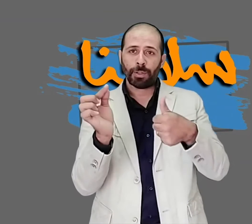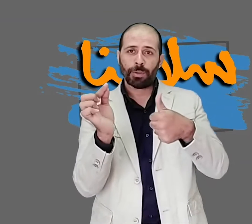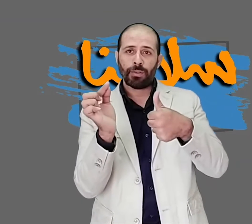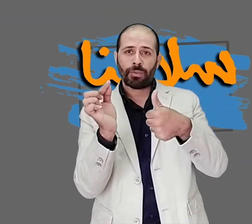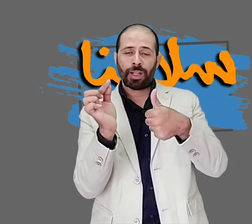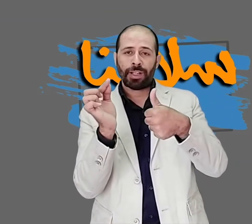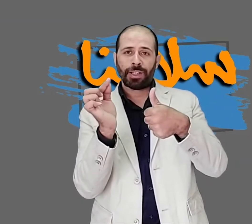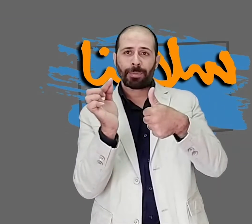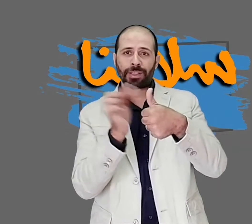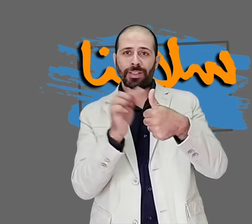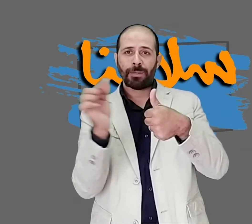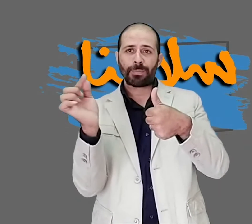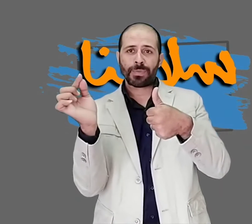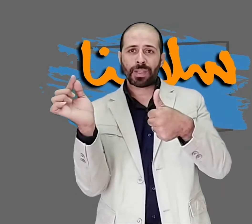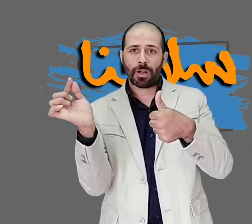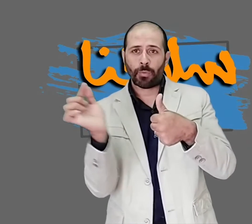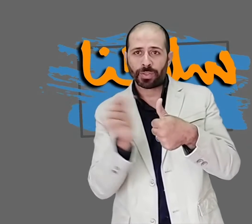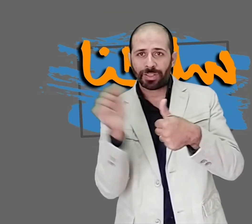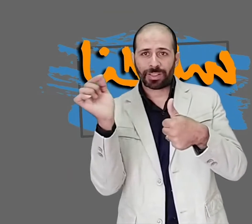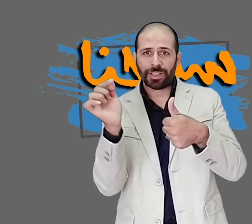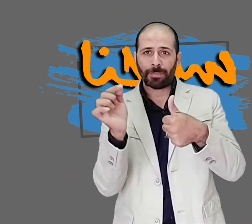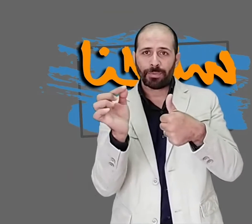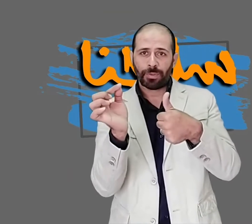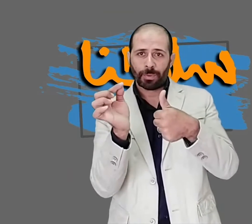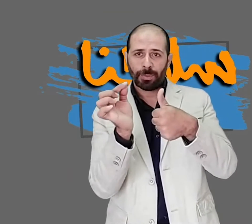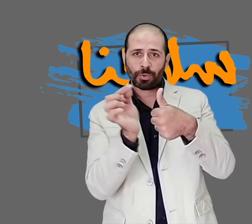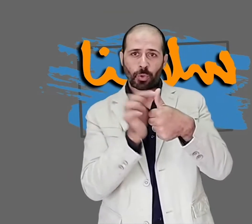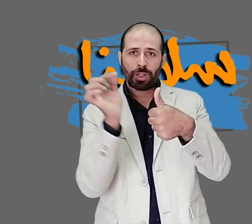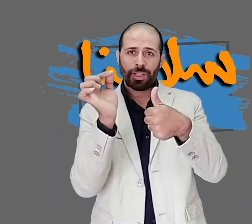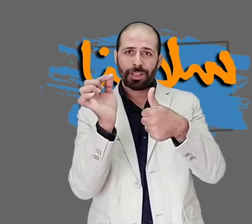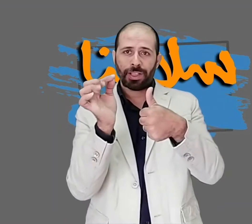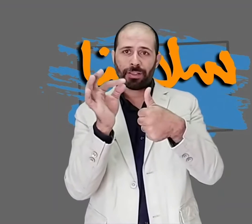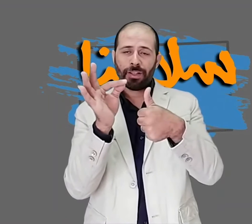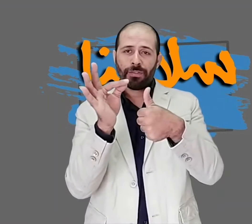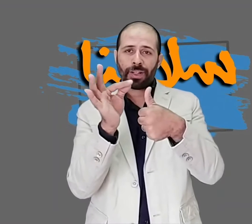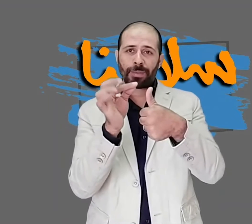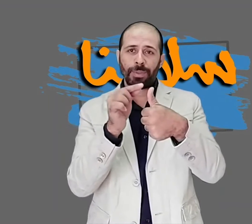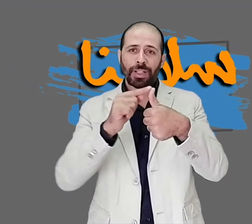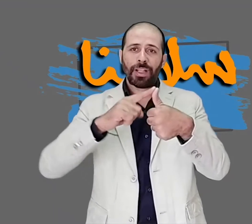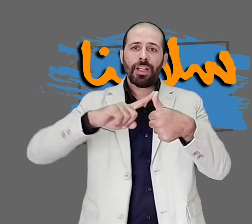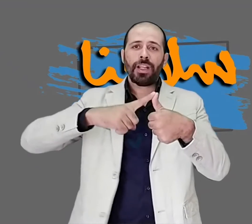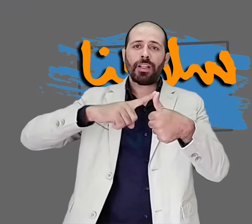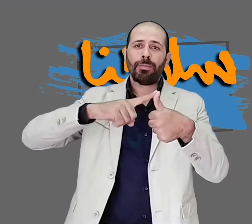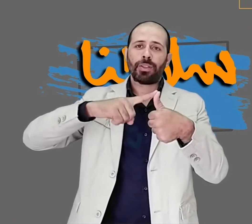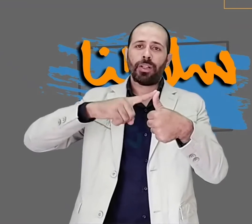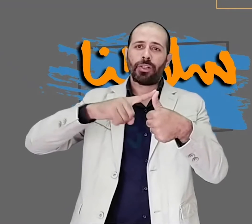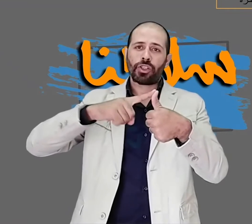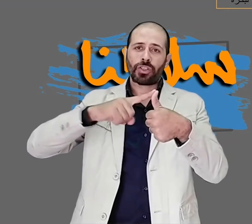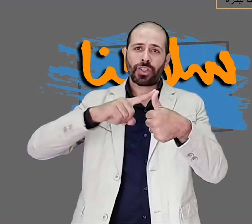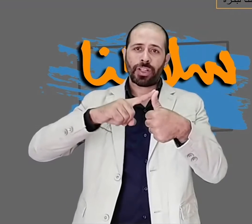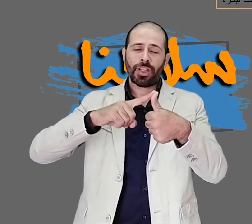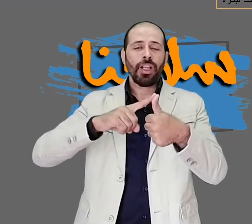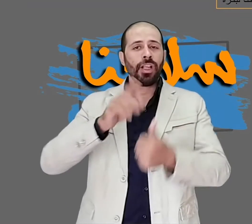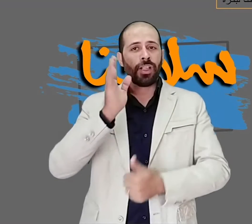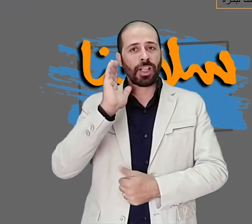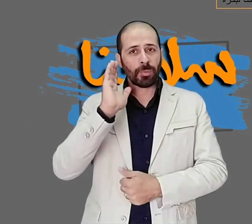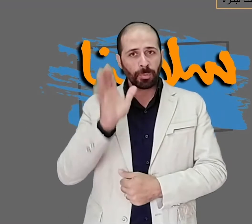بناخد العينة بتاعت الدم أو فصيلة الدم، فكنا بنشك الحتة ديت، فجت منها البطاقة الشخصية. يعني